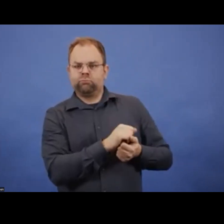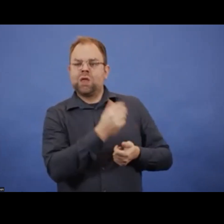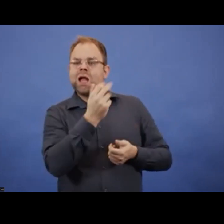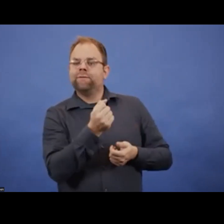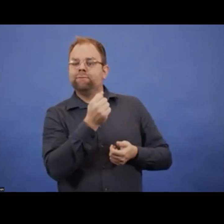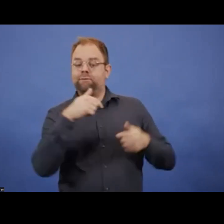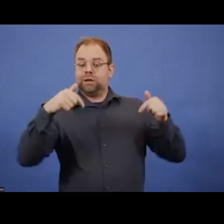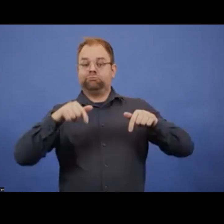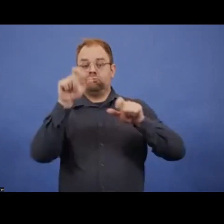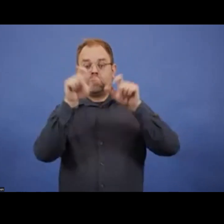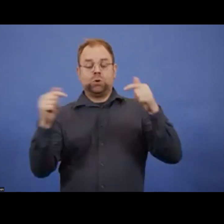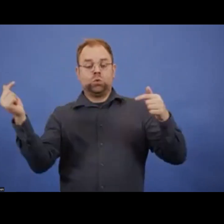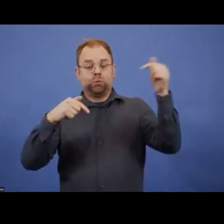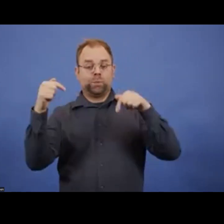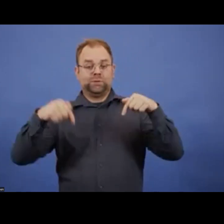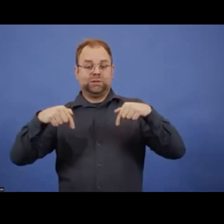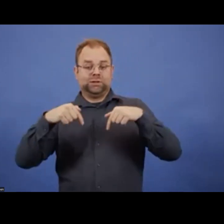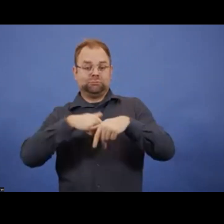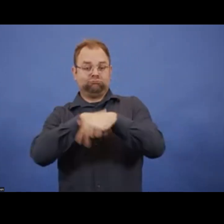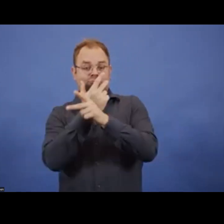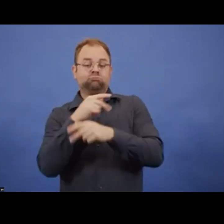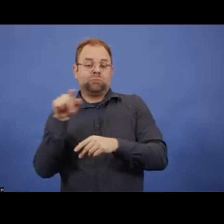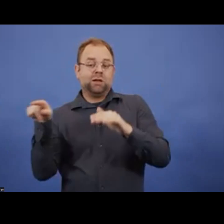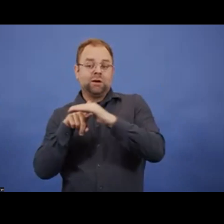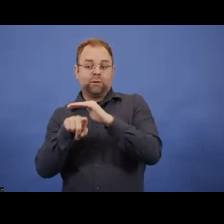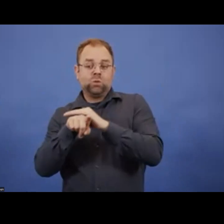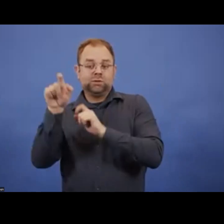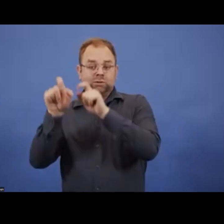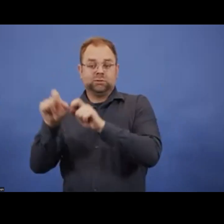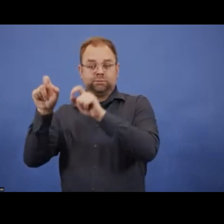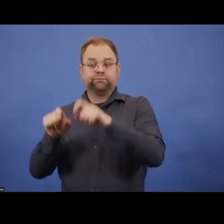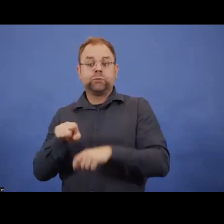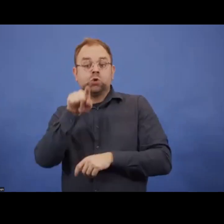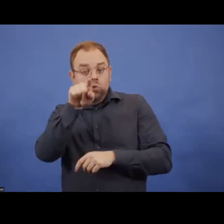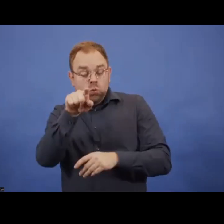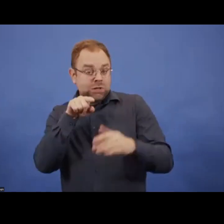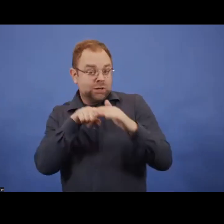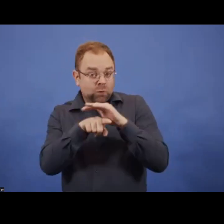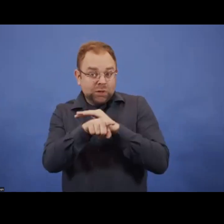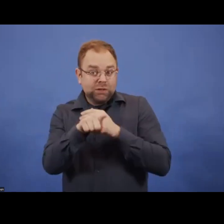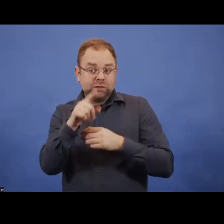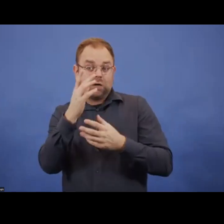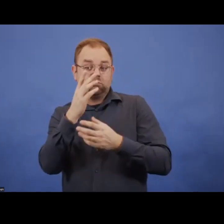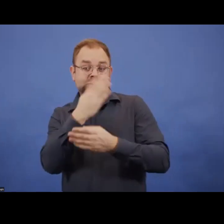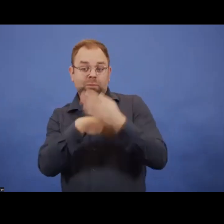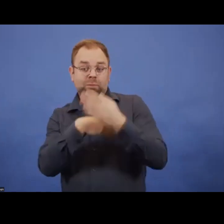bueno organizar una organización de los refugiados.